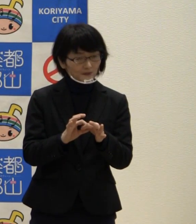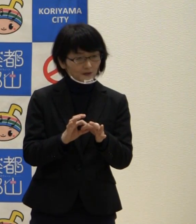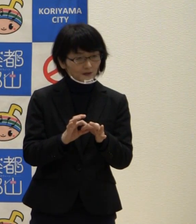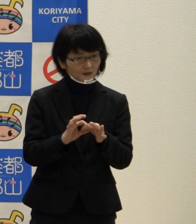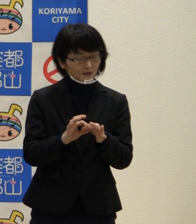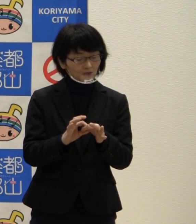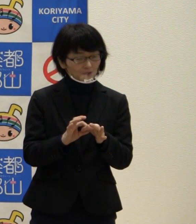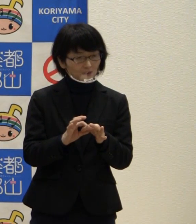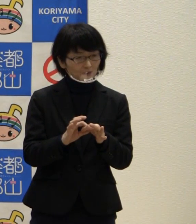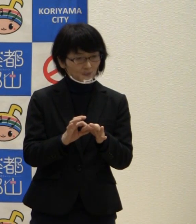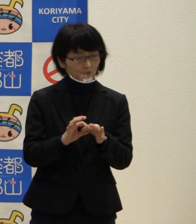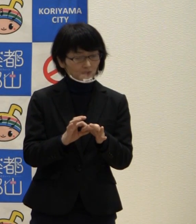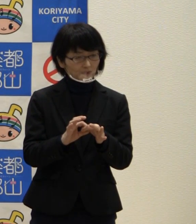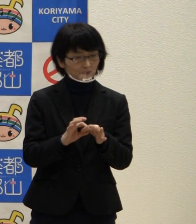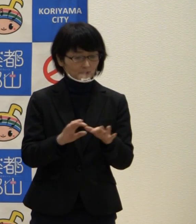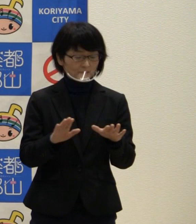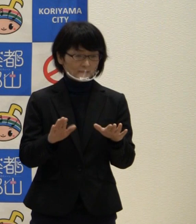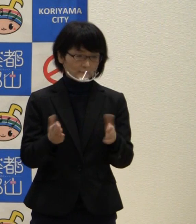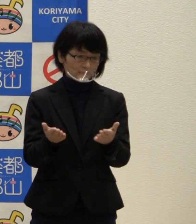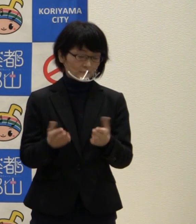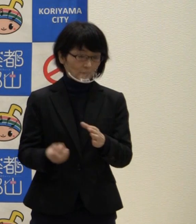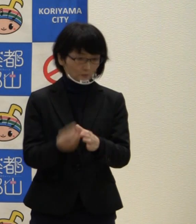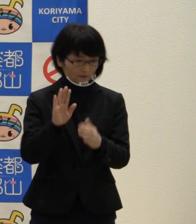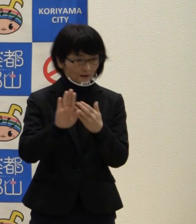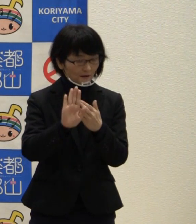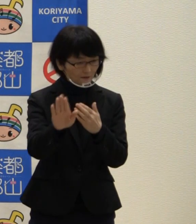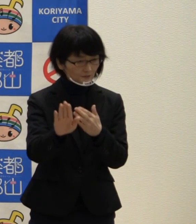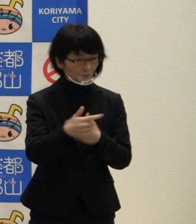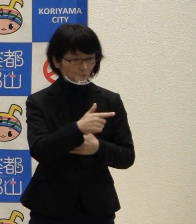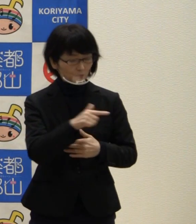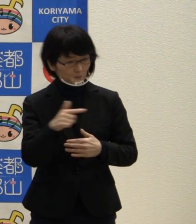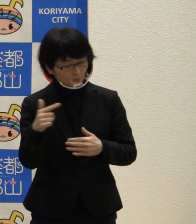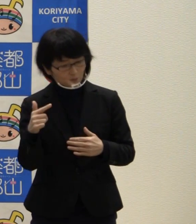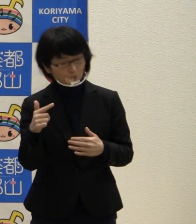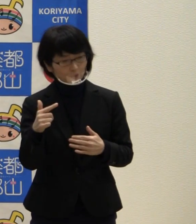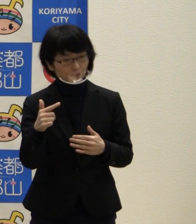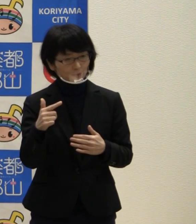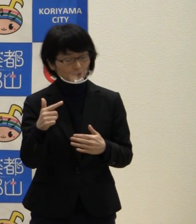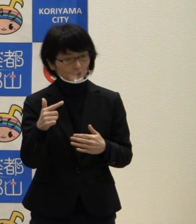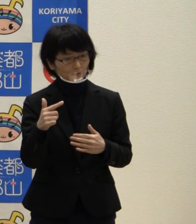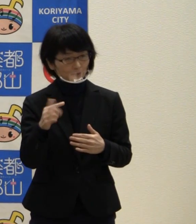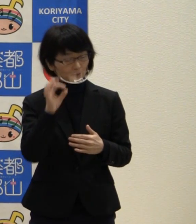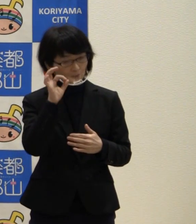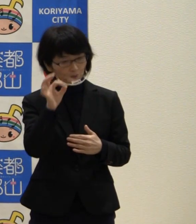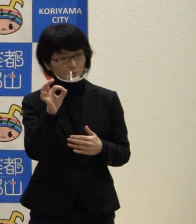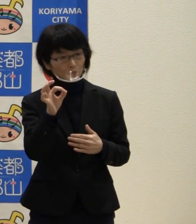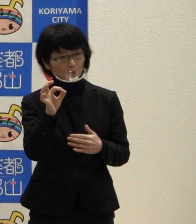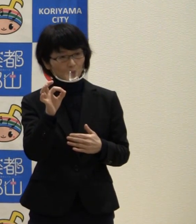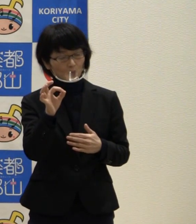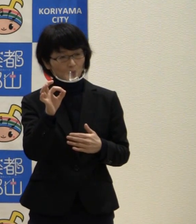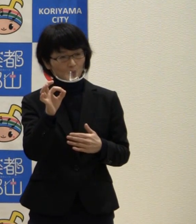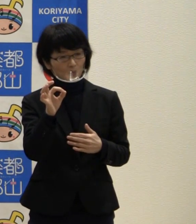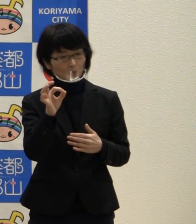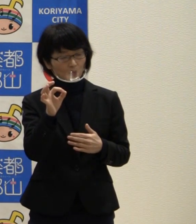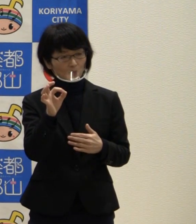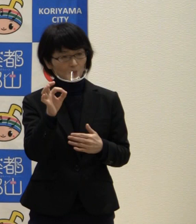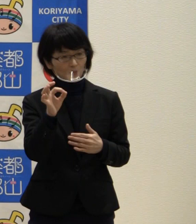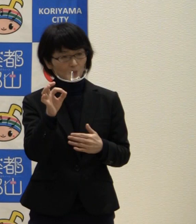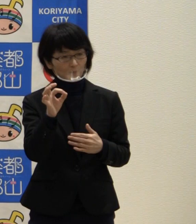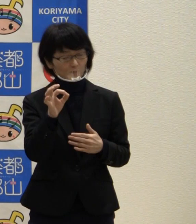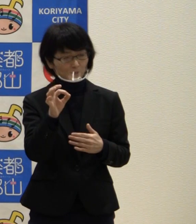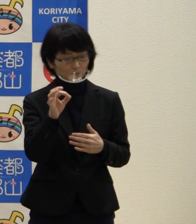これまでの今回 の、 地震が起きた後のですね、いろんな証言書から見ても、特にこのもっとプラスルとかです